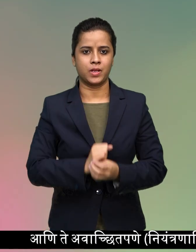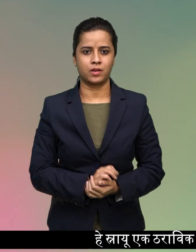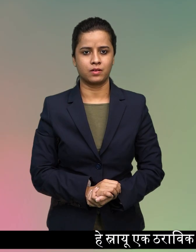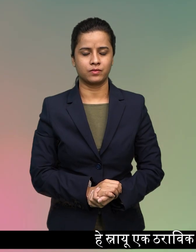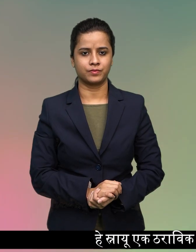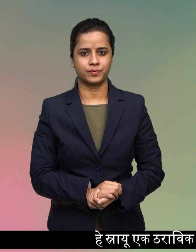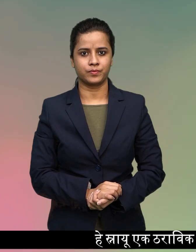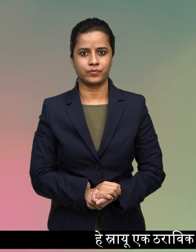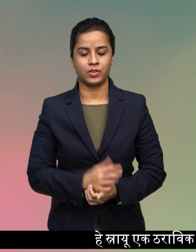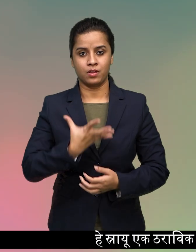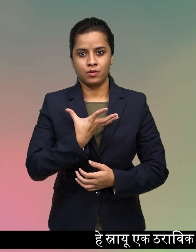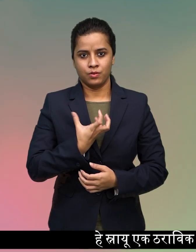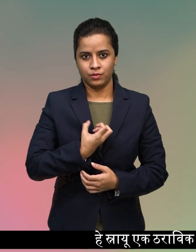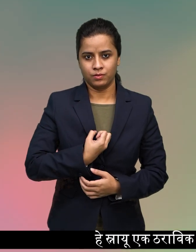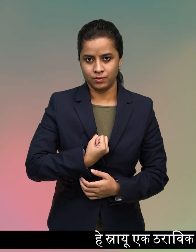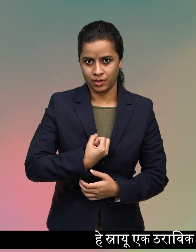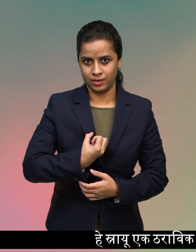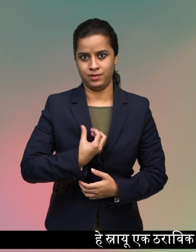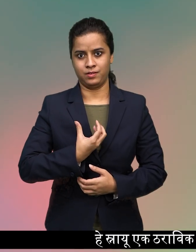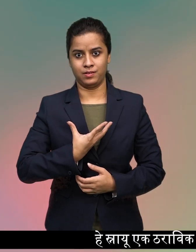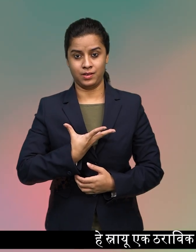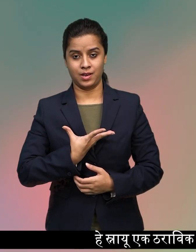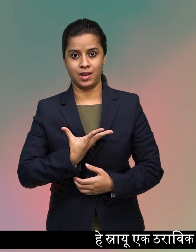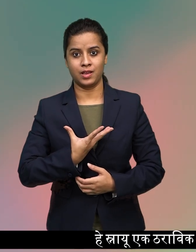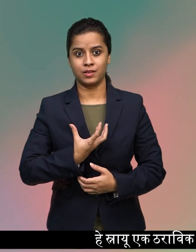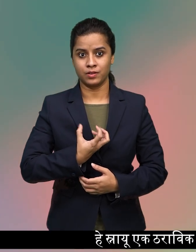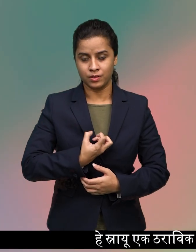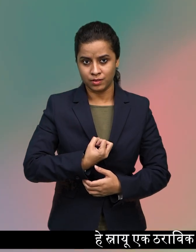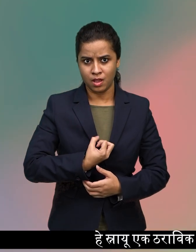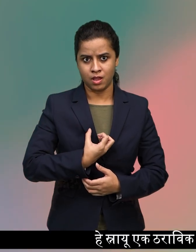हे स्नायू एक ठराविक लयीत आकुंचन आणि प्रसरण पावतात.